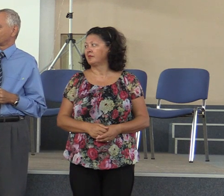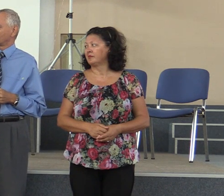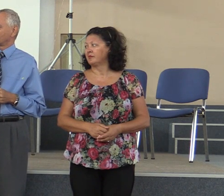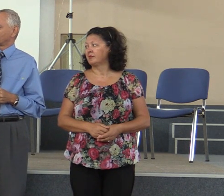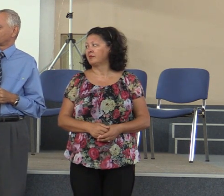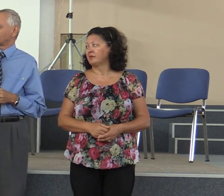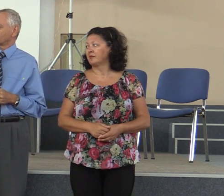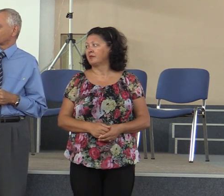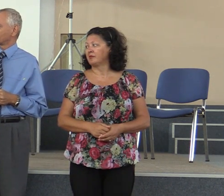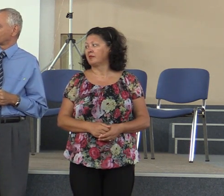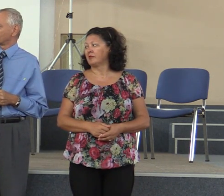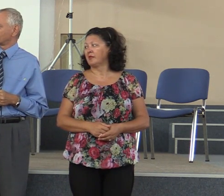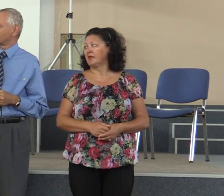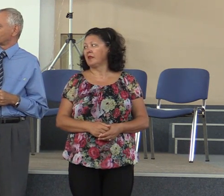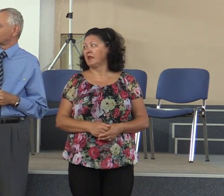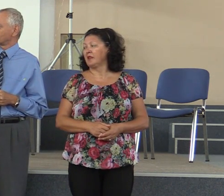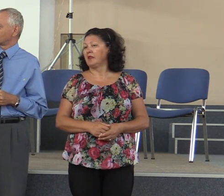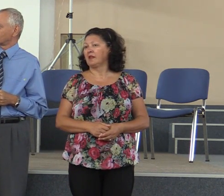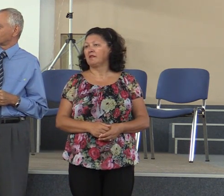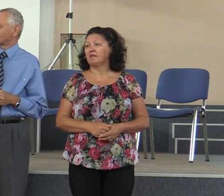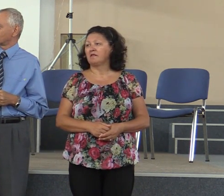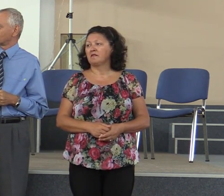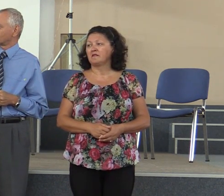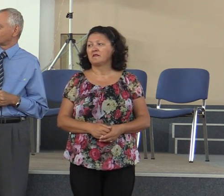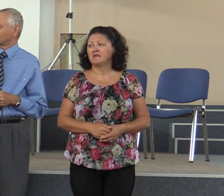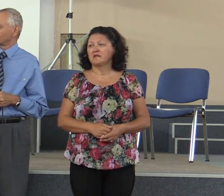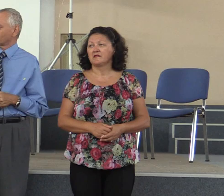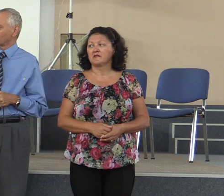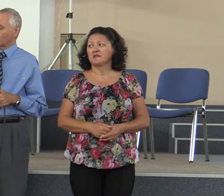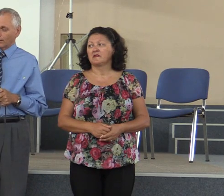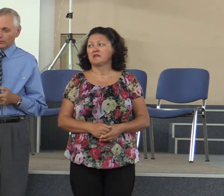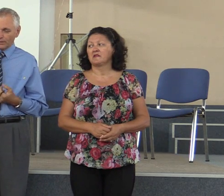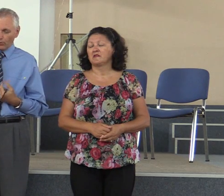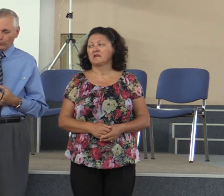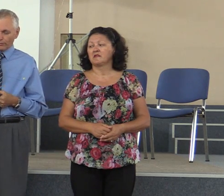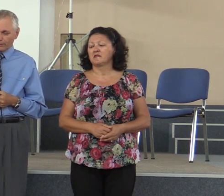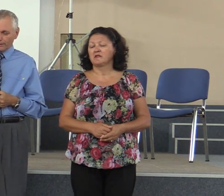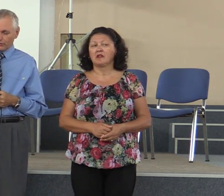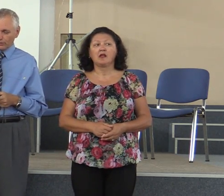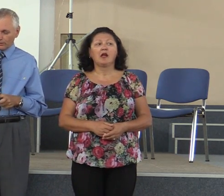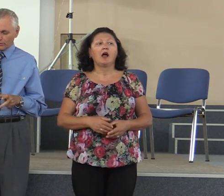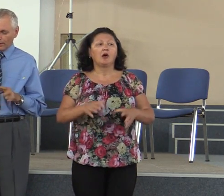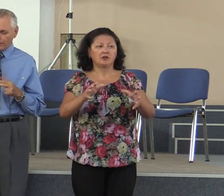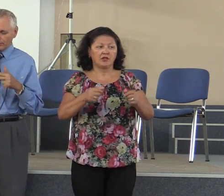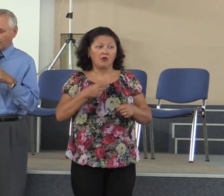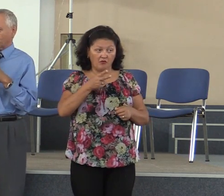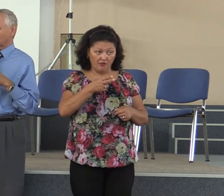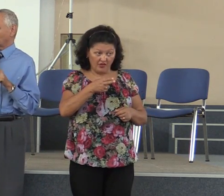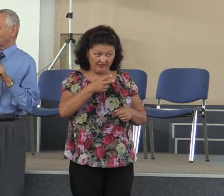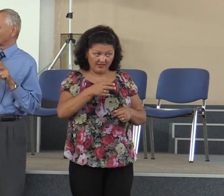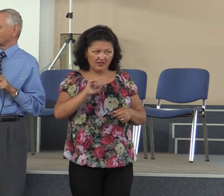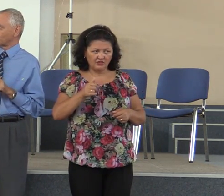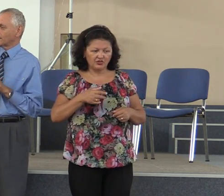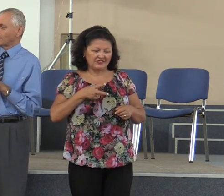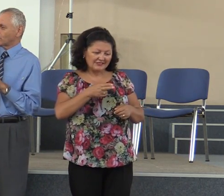puzzle, my son does not know geography." O să iau foarfecă și tai harta